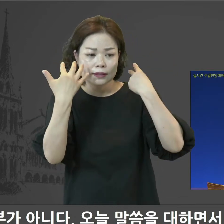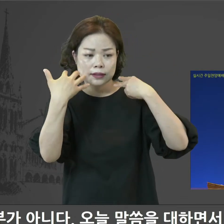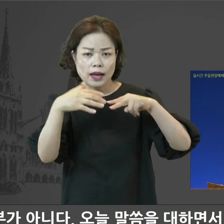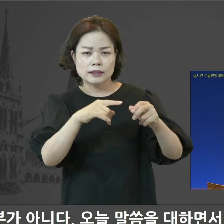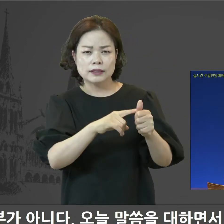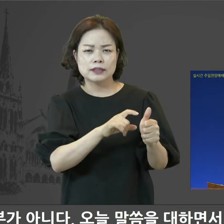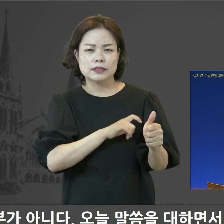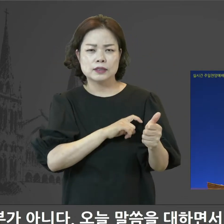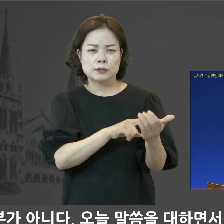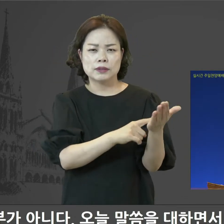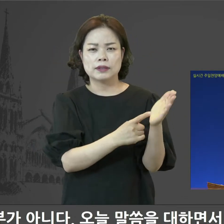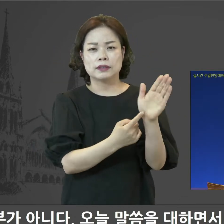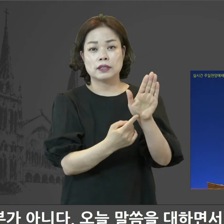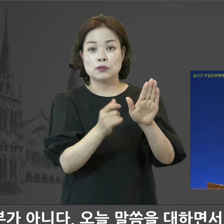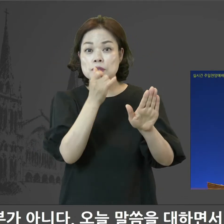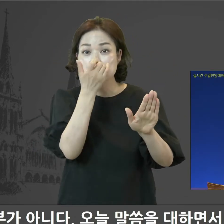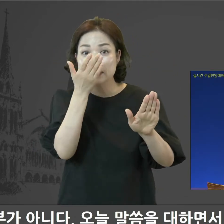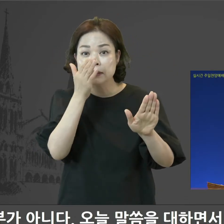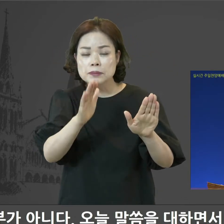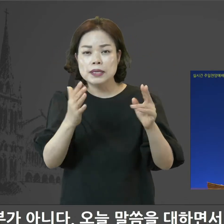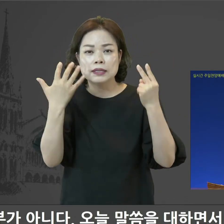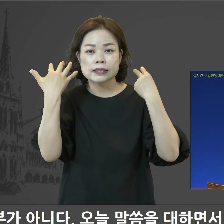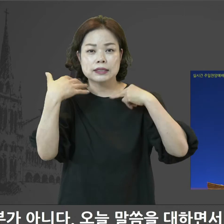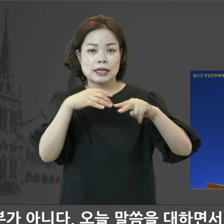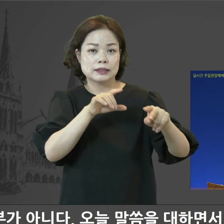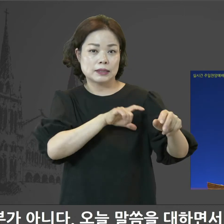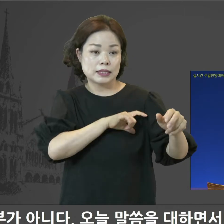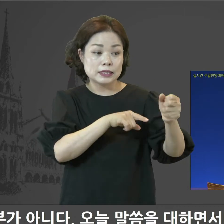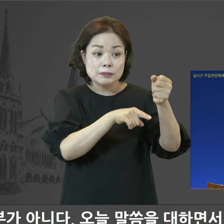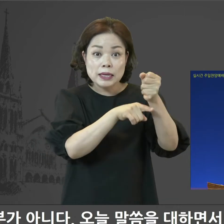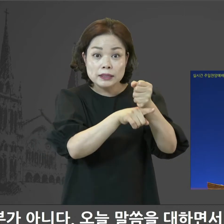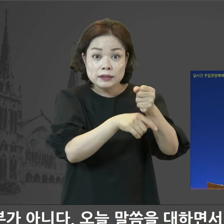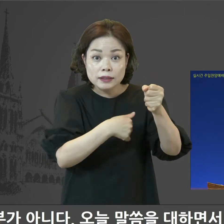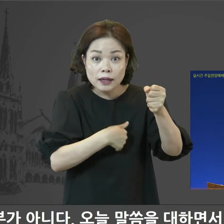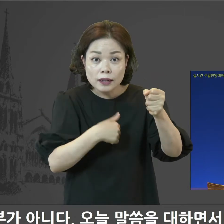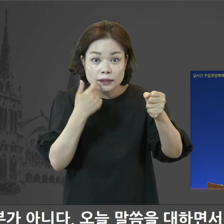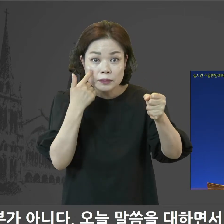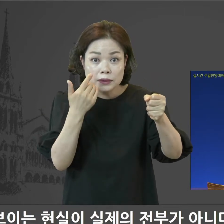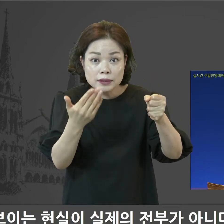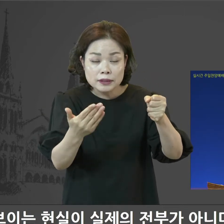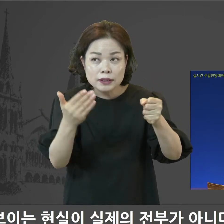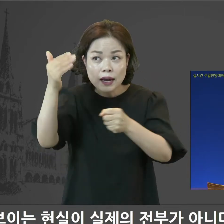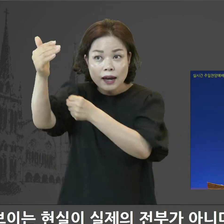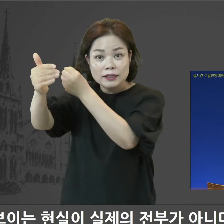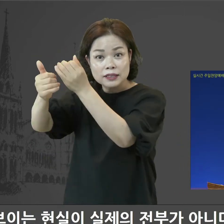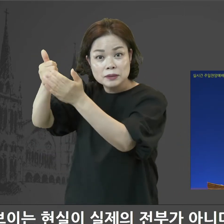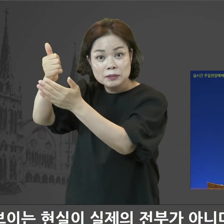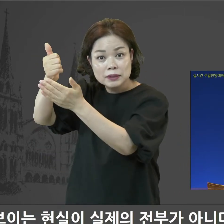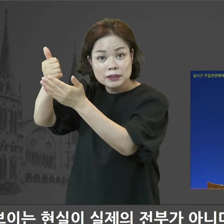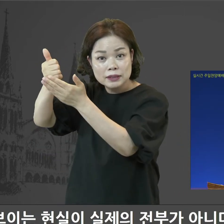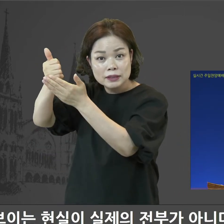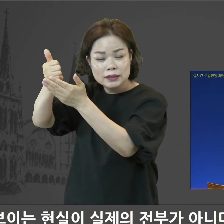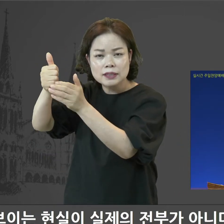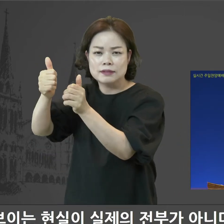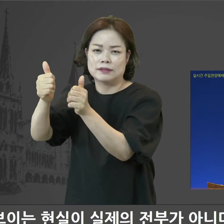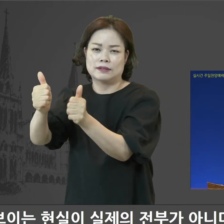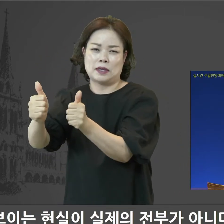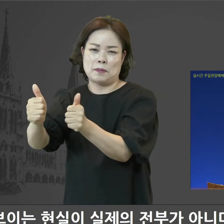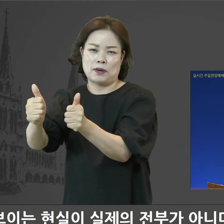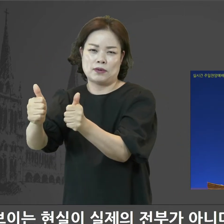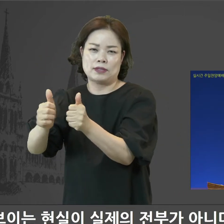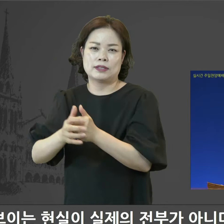그의 이름에도 등장을 하는데, 다니엘 이름의 뜻 여러분들 알고 계십니까? 하나님은